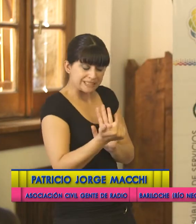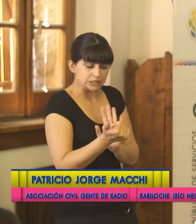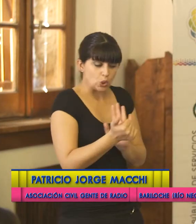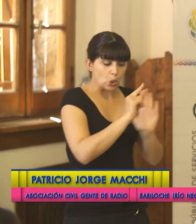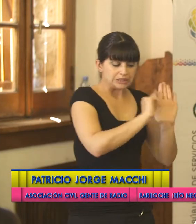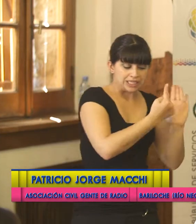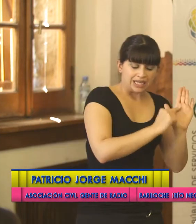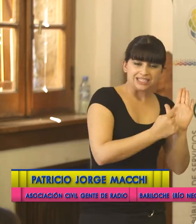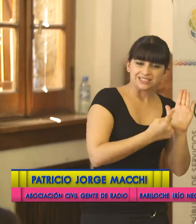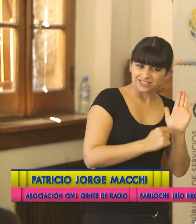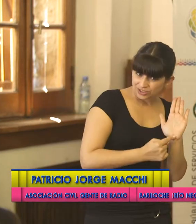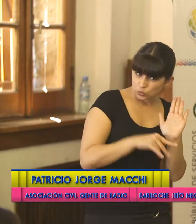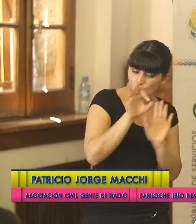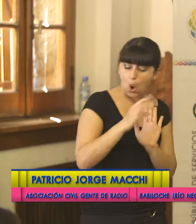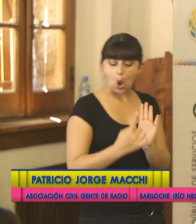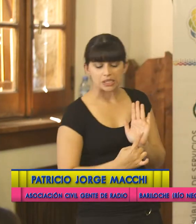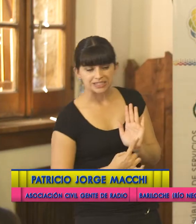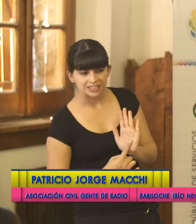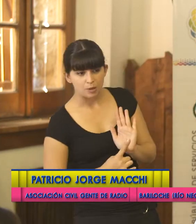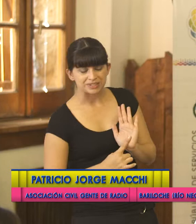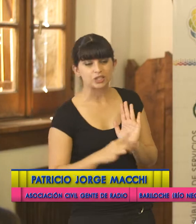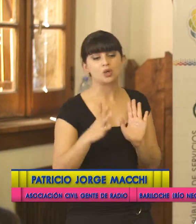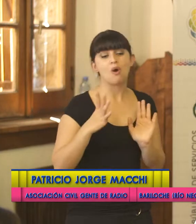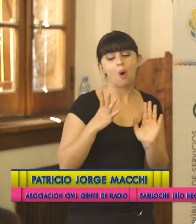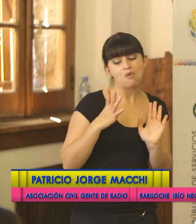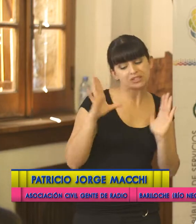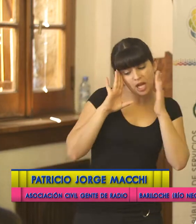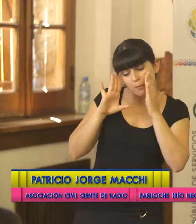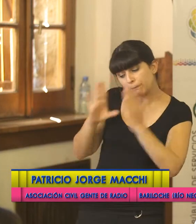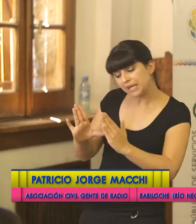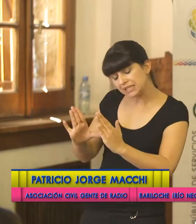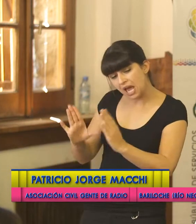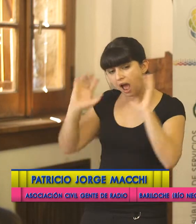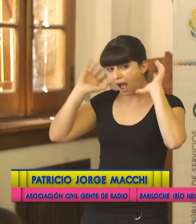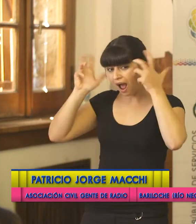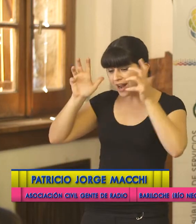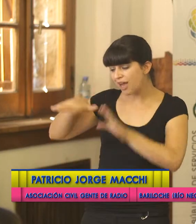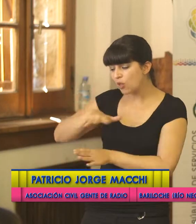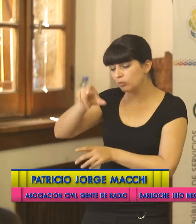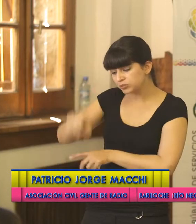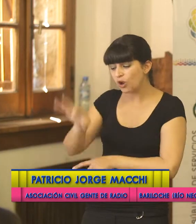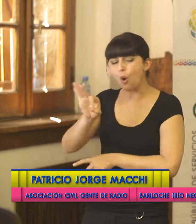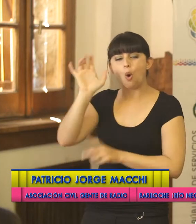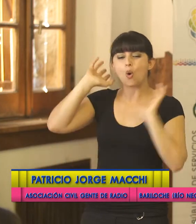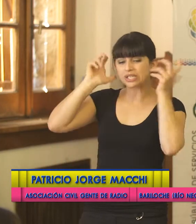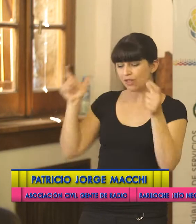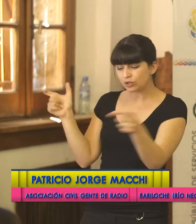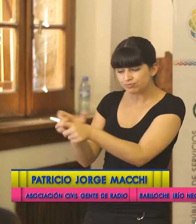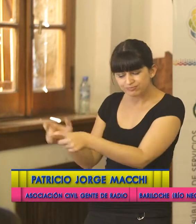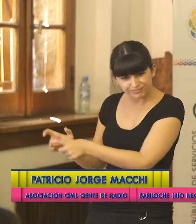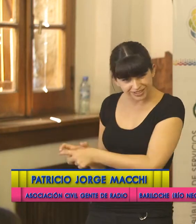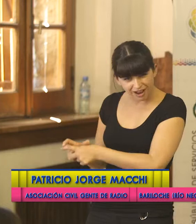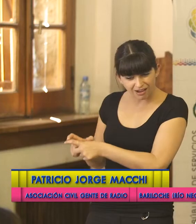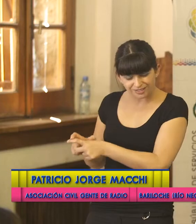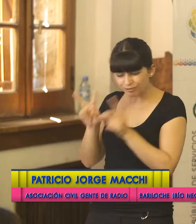reglamentaciones que no tienen en cuenta las radios comunitarias o a las pequeñas radios y a veces hace muy difícil